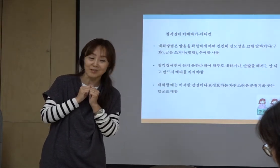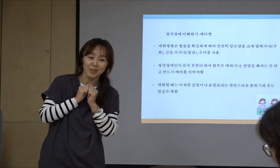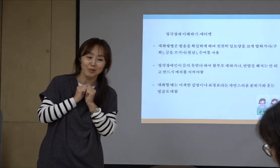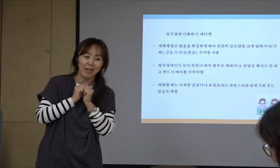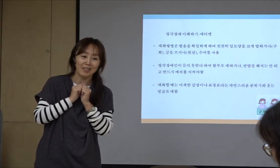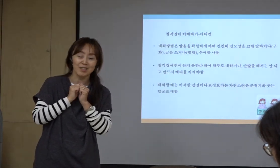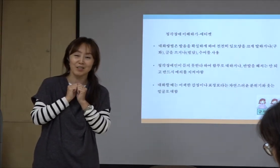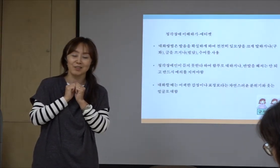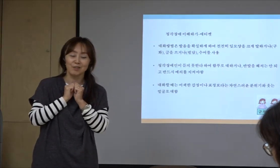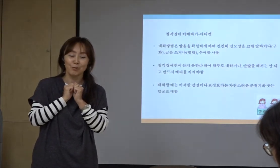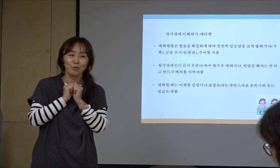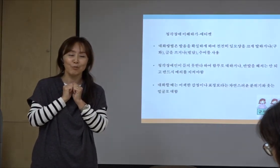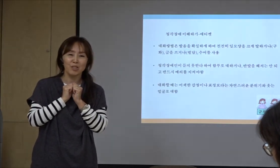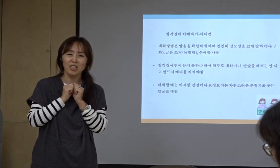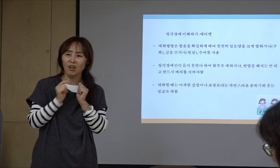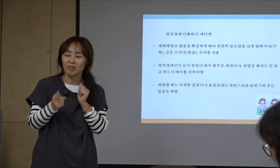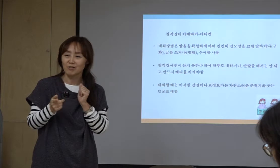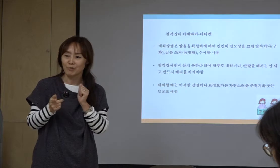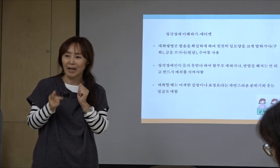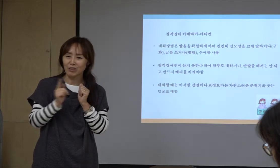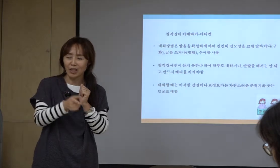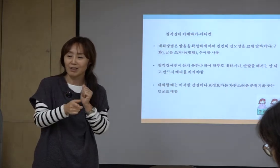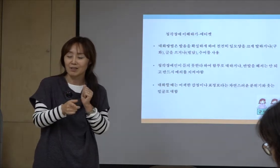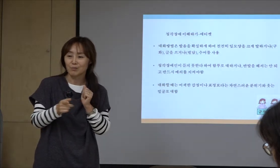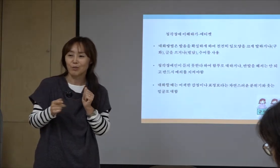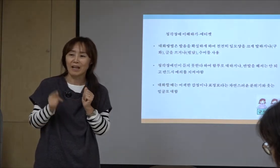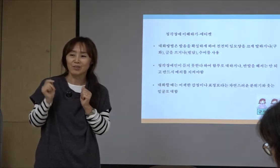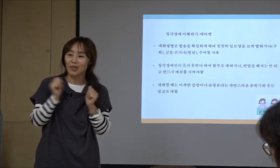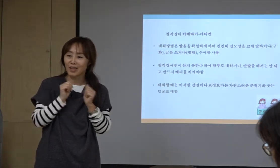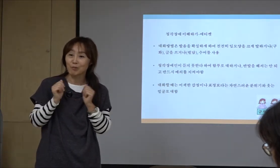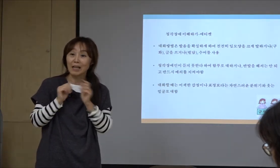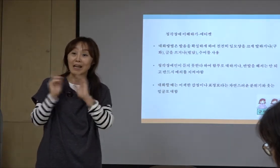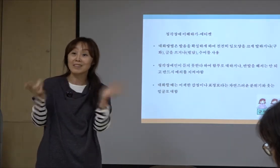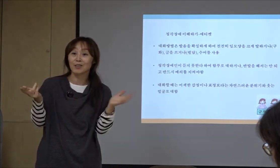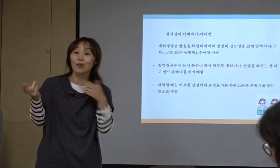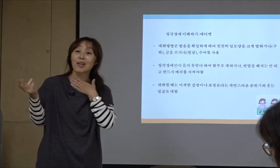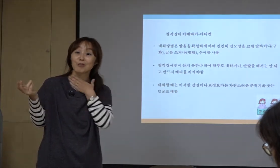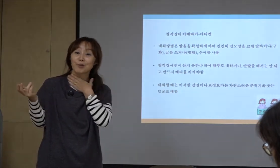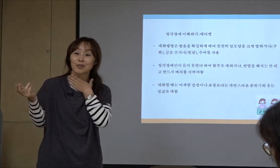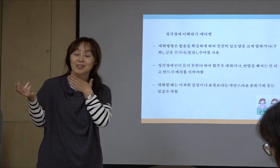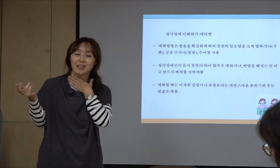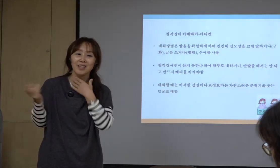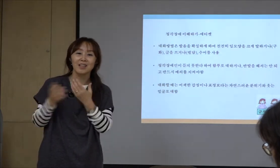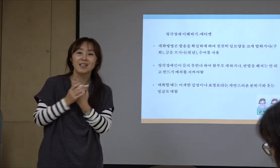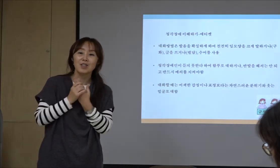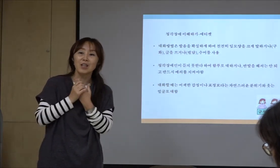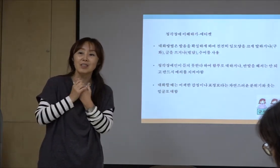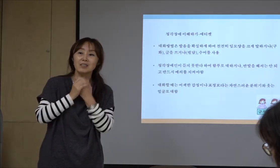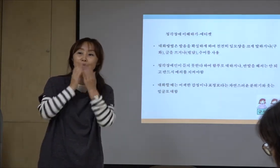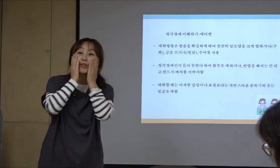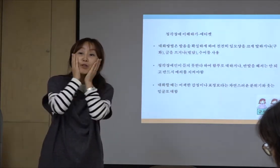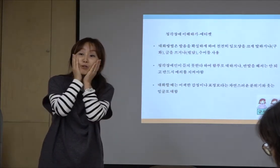의미가 또 달라지고 또 뭐 싫어 안 돼 뭐 안 돼 다 다르잖아요. 억양으로 표현하는데 청각장애인들은 표정으로